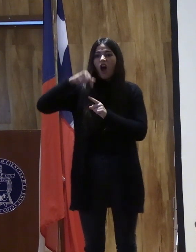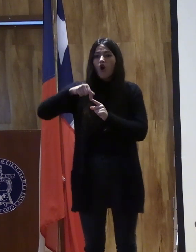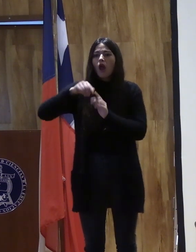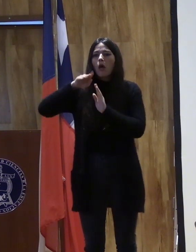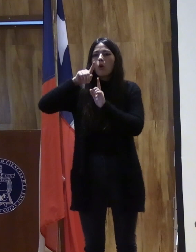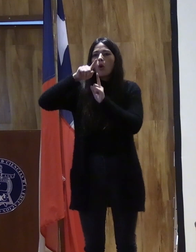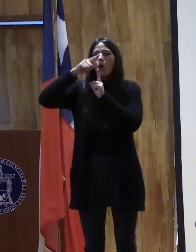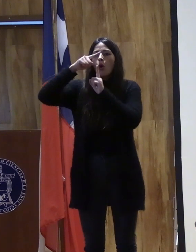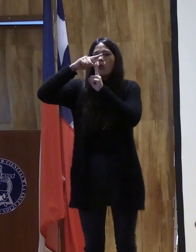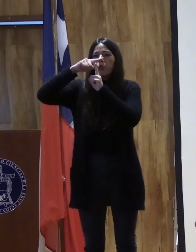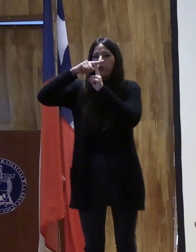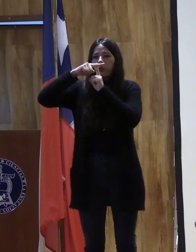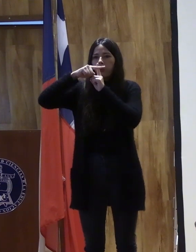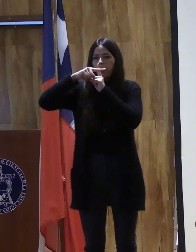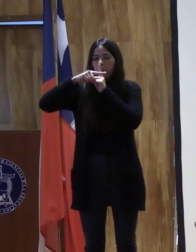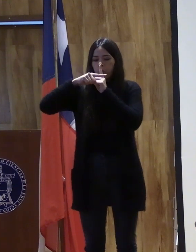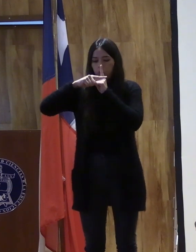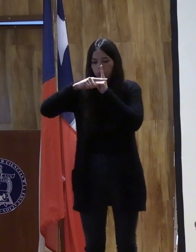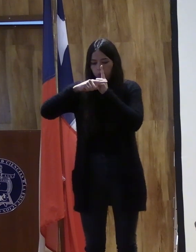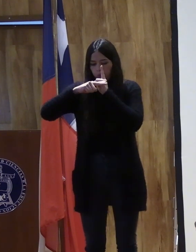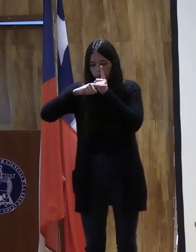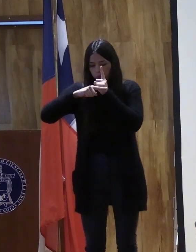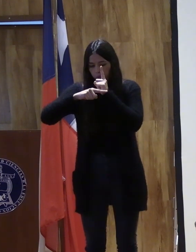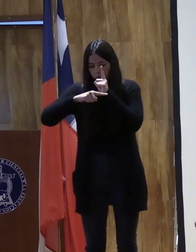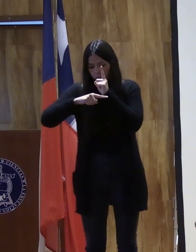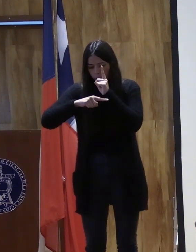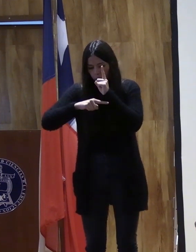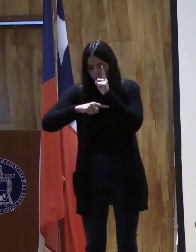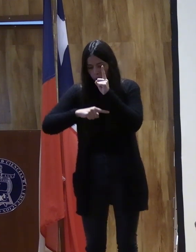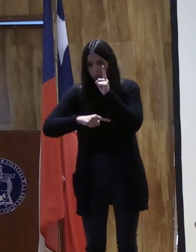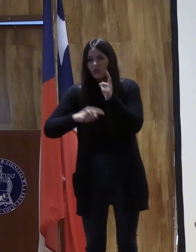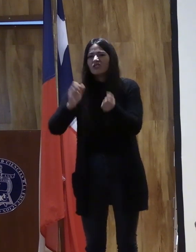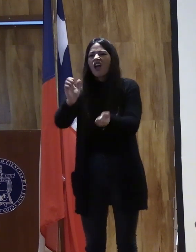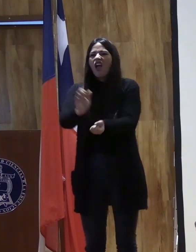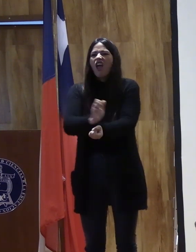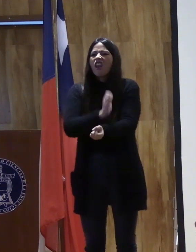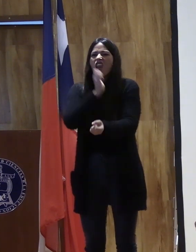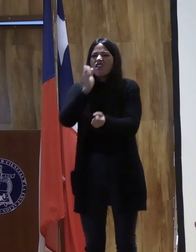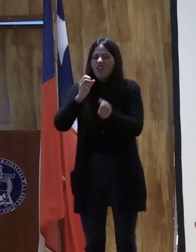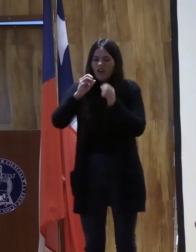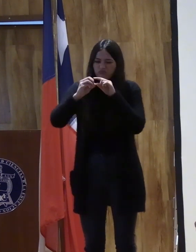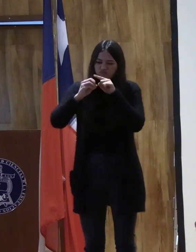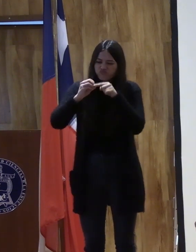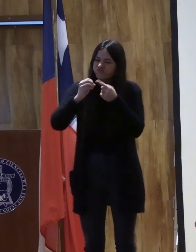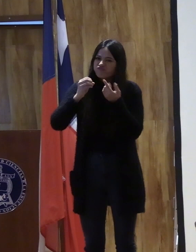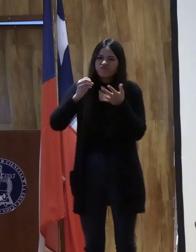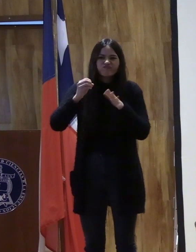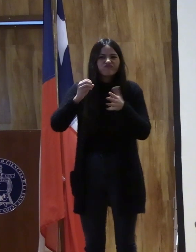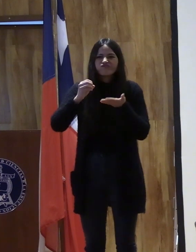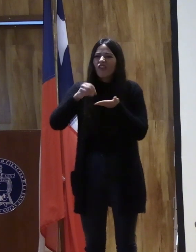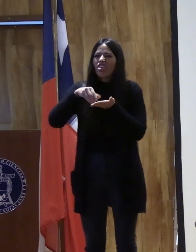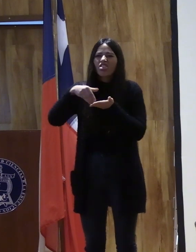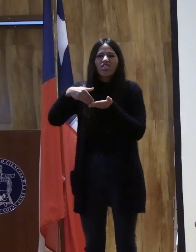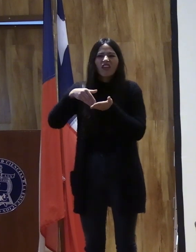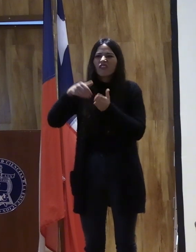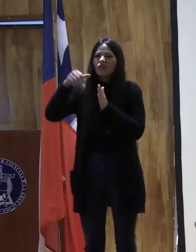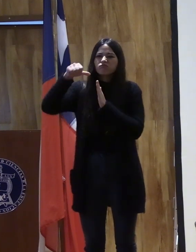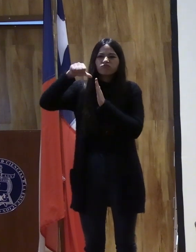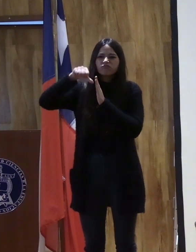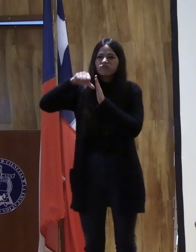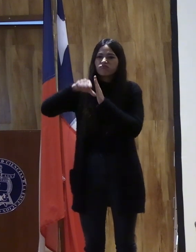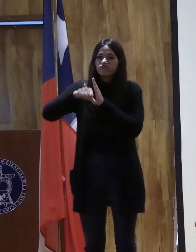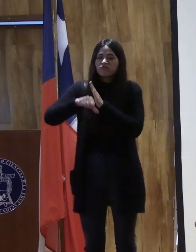millones de grados, y ya la generación de energía en el interior del Sol va a guatear. Entonces, las